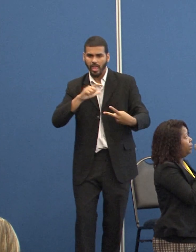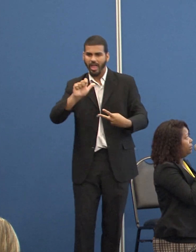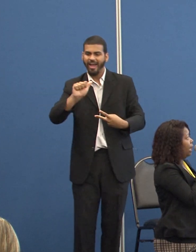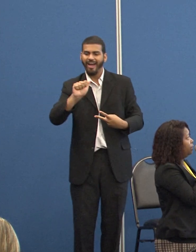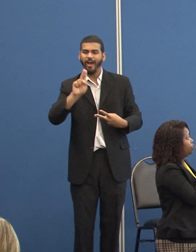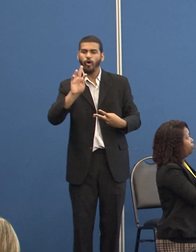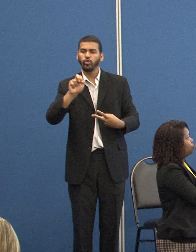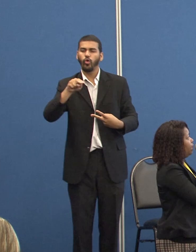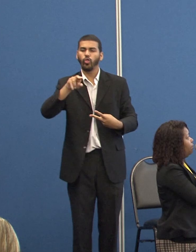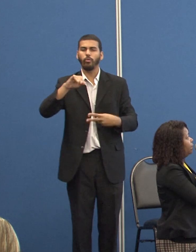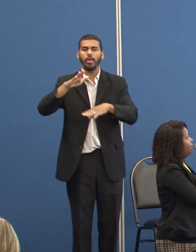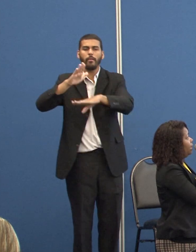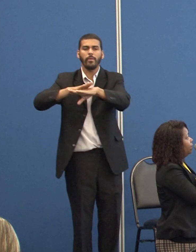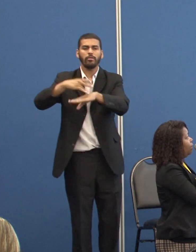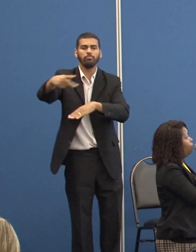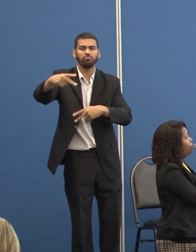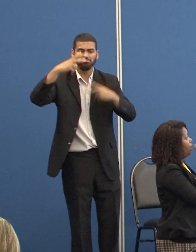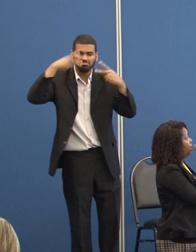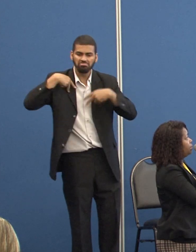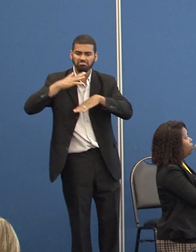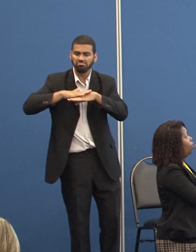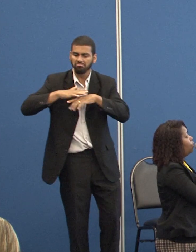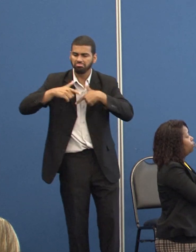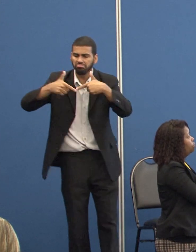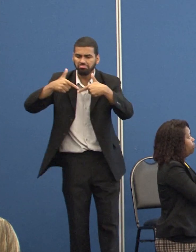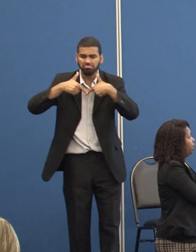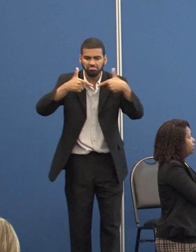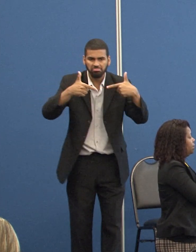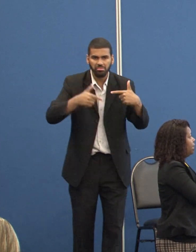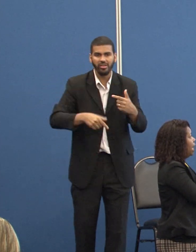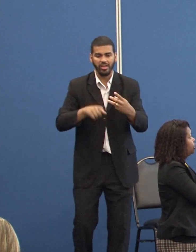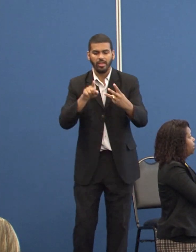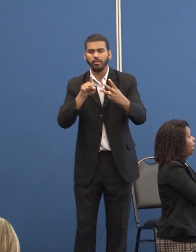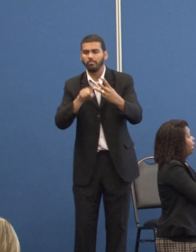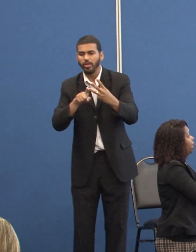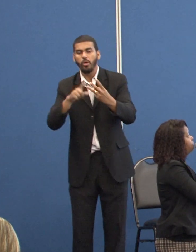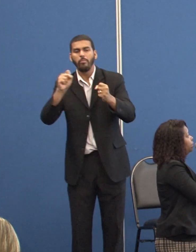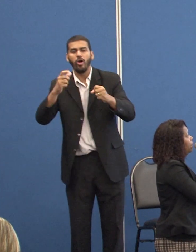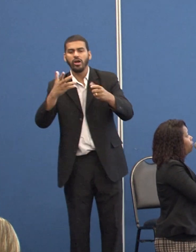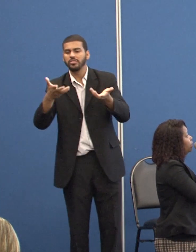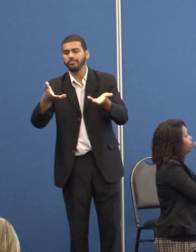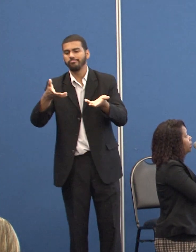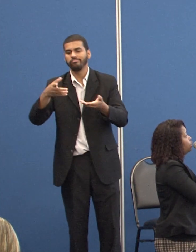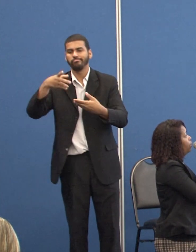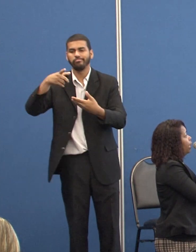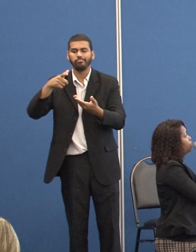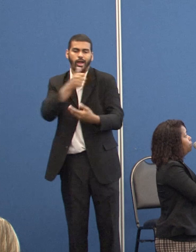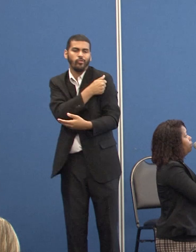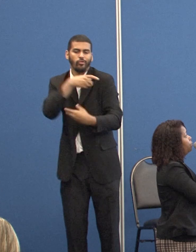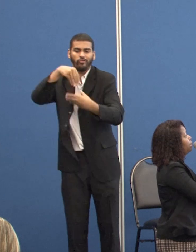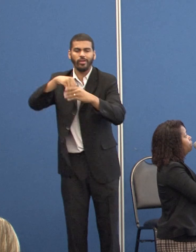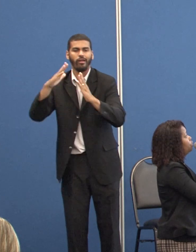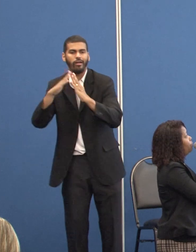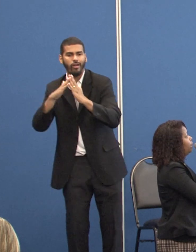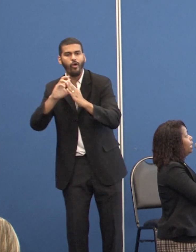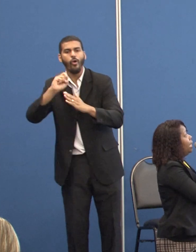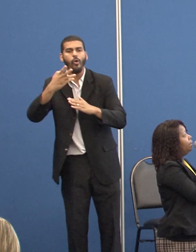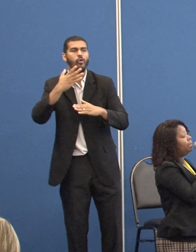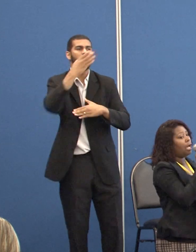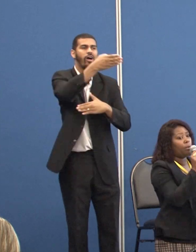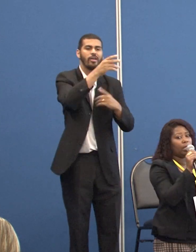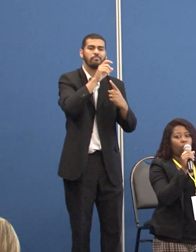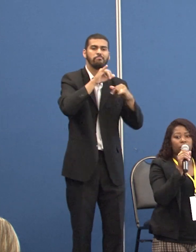conhecimentos monetários que os permitem ir até o comércio quando houver necessidade, levando em conta que esses locais públicos os alunos